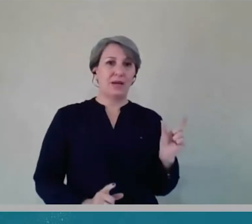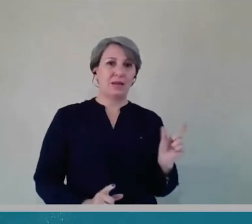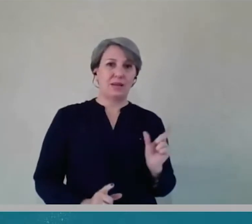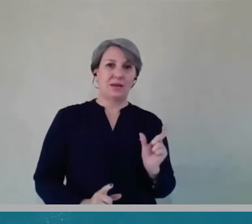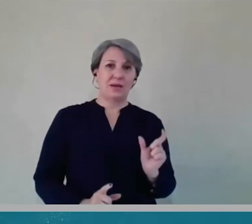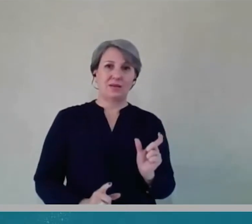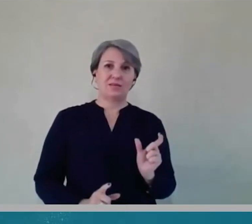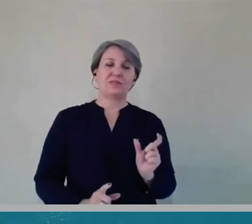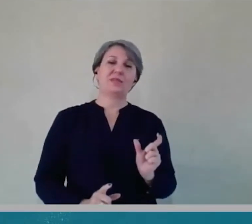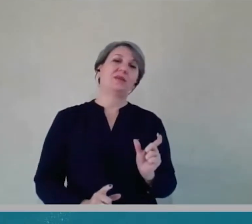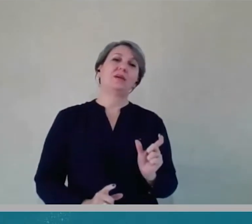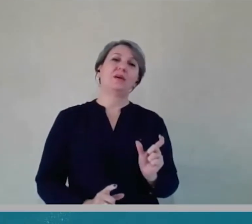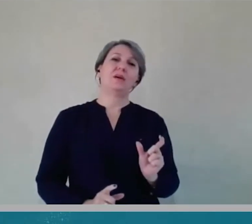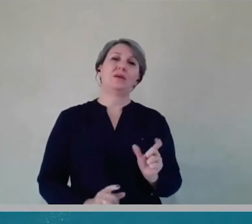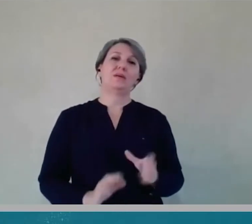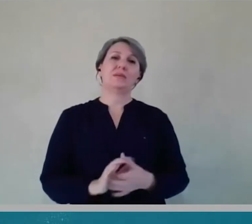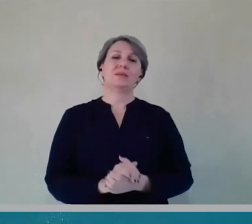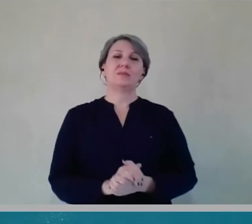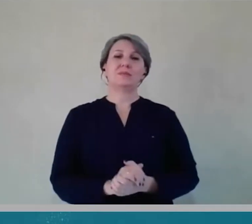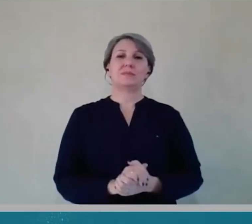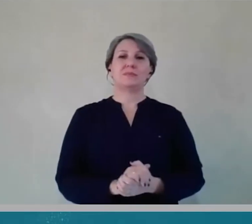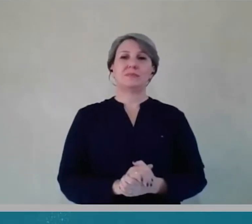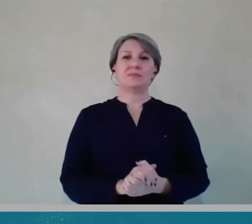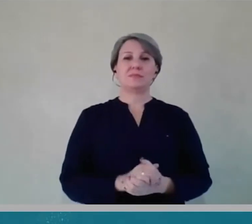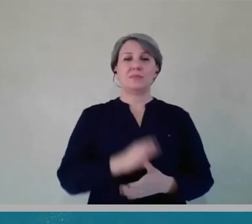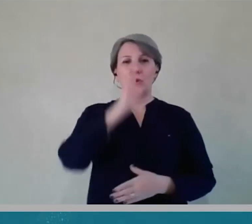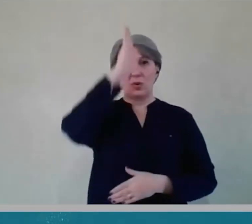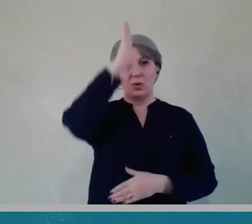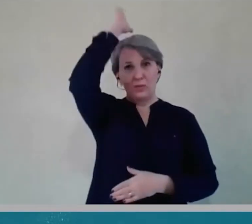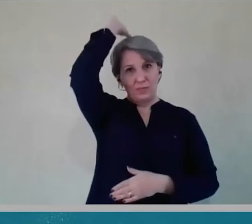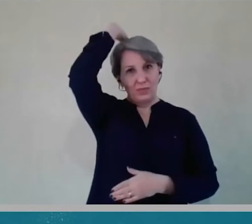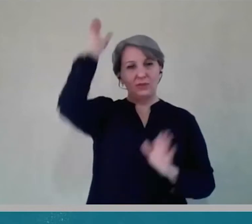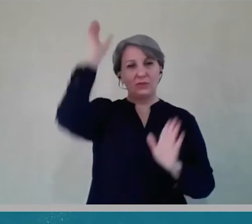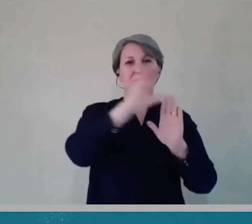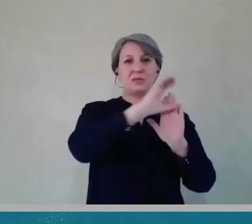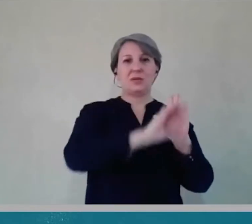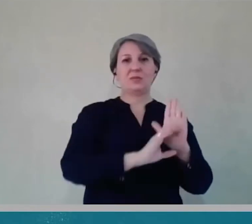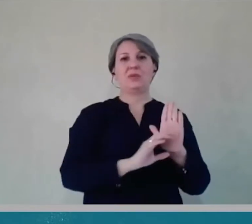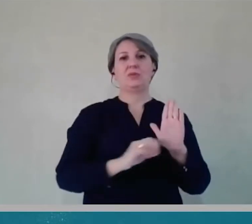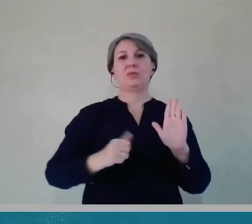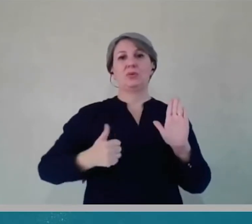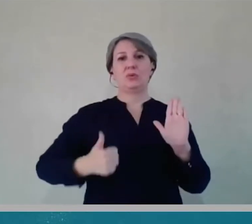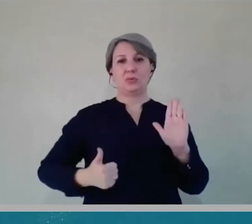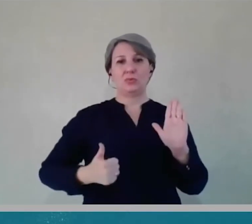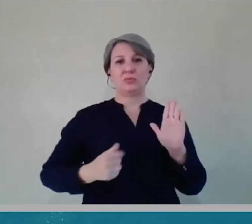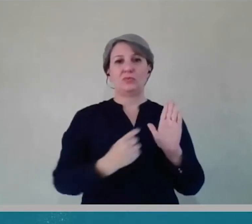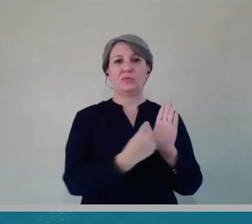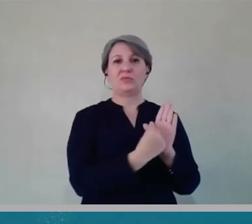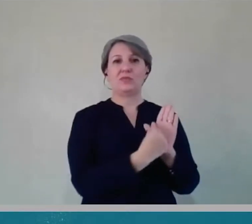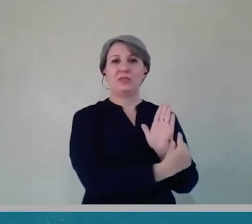Romanos capítulo 1, versículo 24.